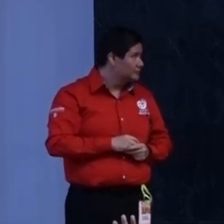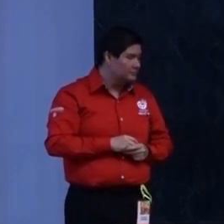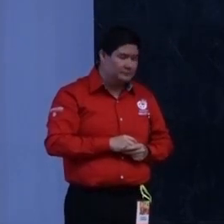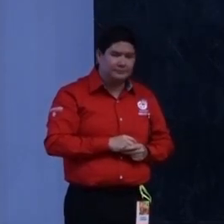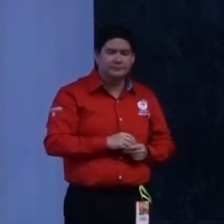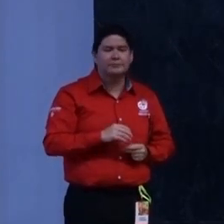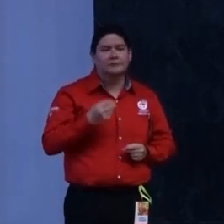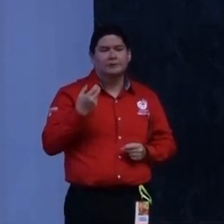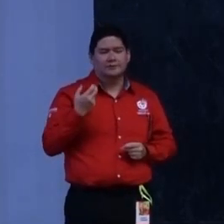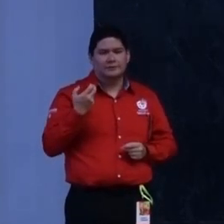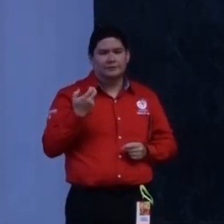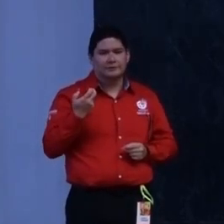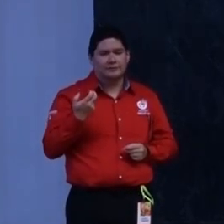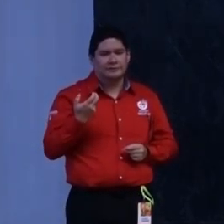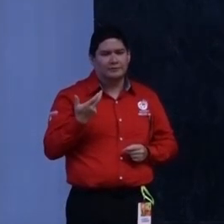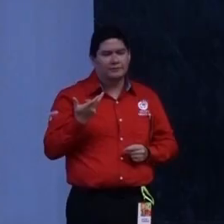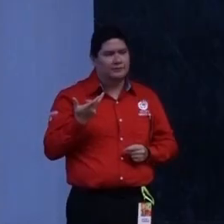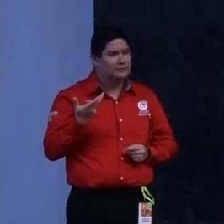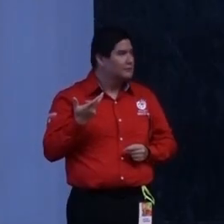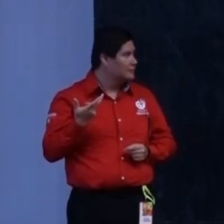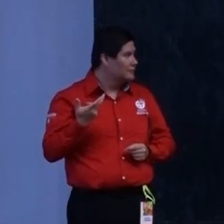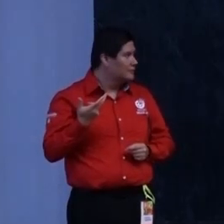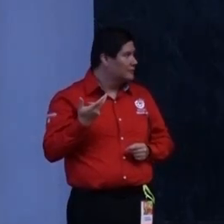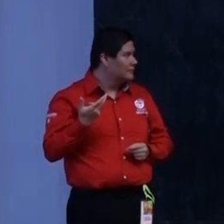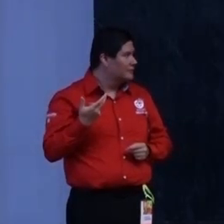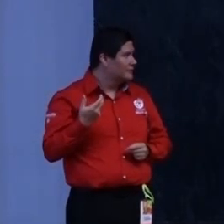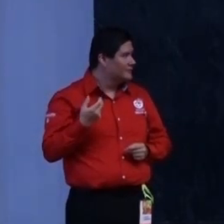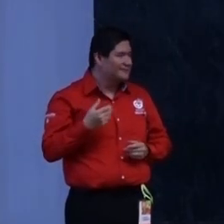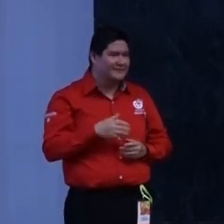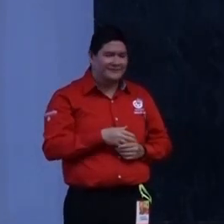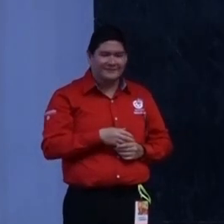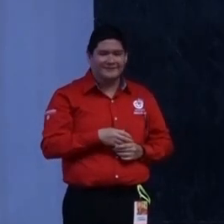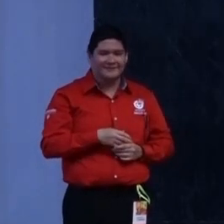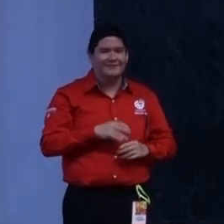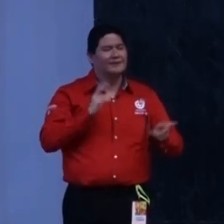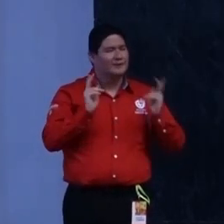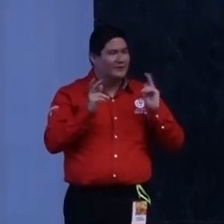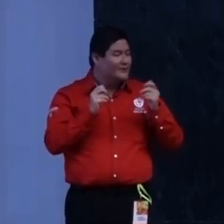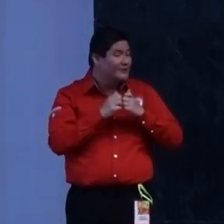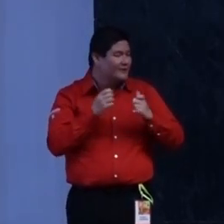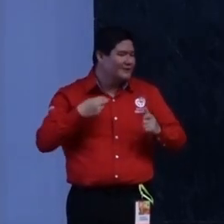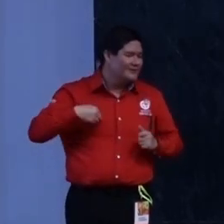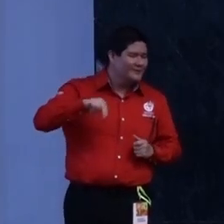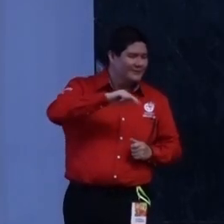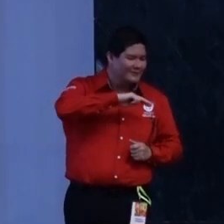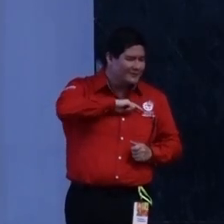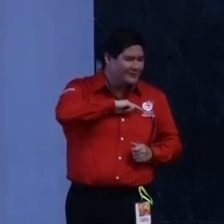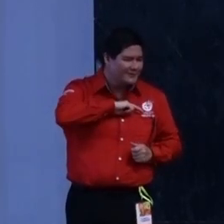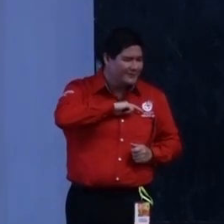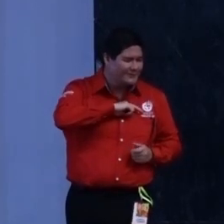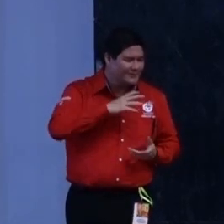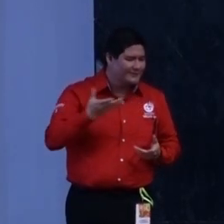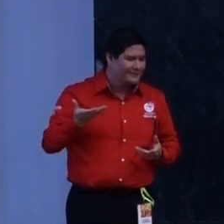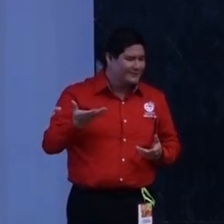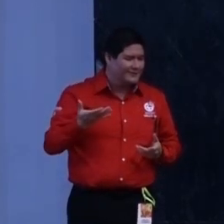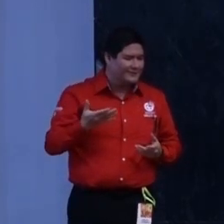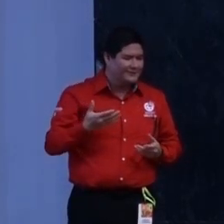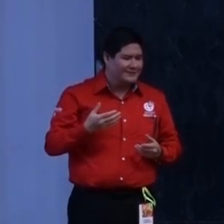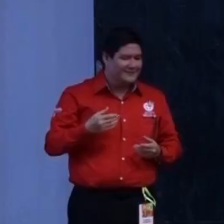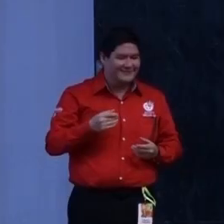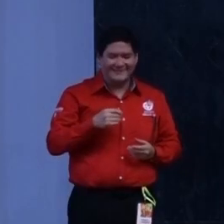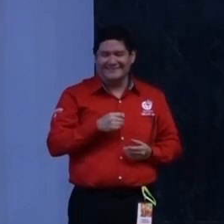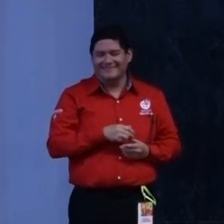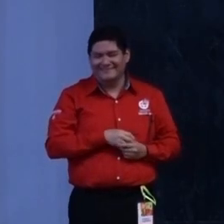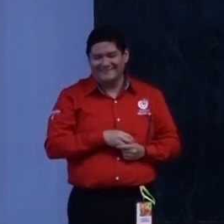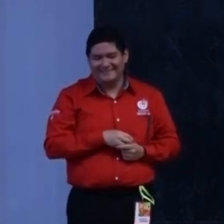dictadura. Ya nos hubiéramos invitado a platicar acá con nosotros, hubiera un montón de gente que es profesora de todo eso. Muy